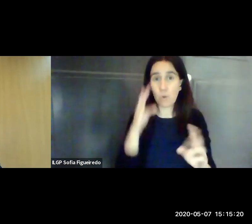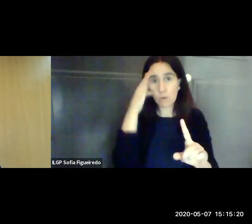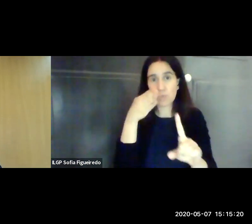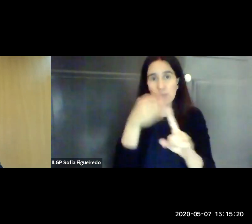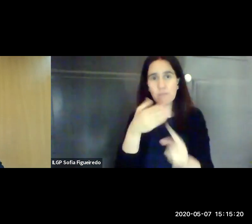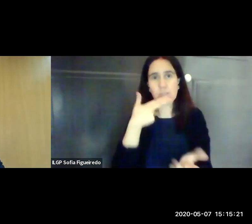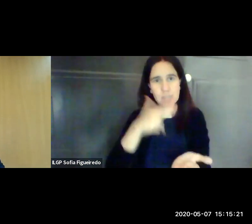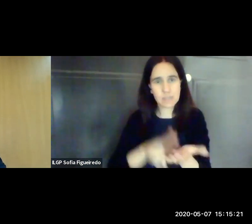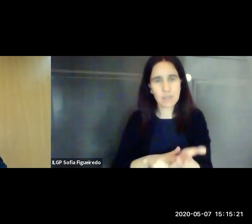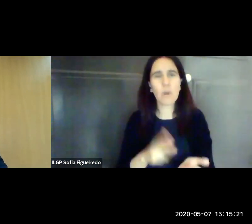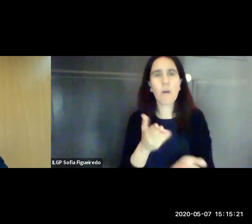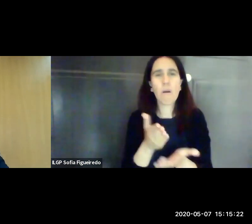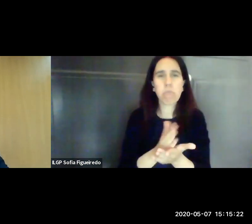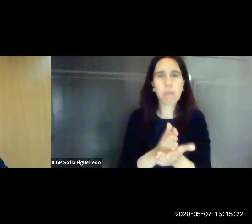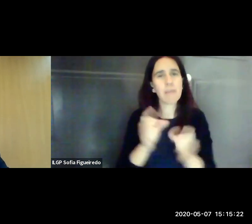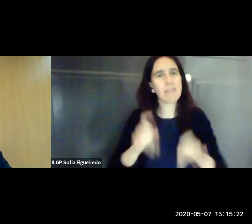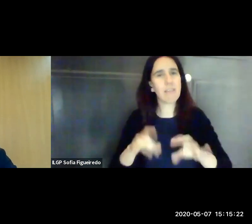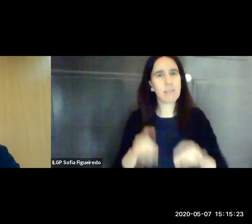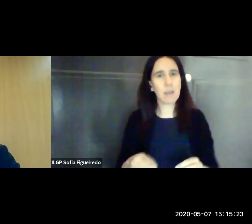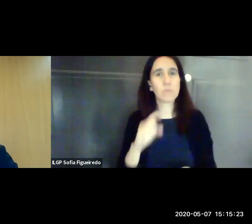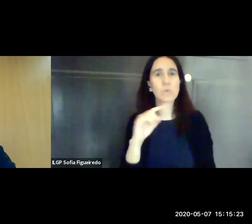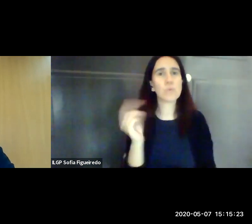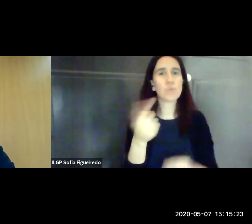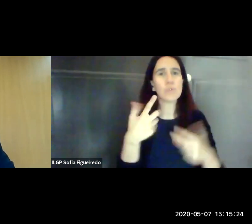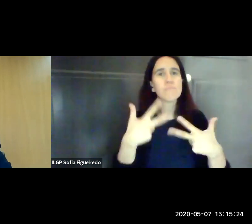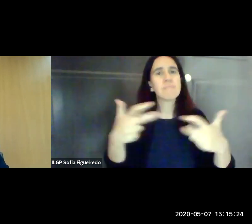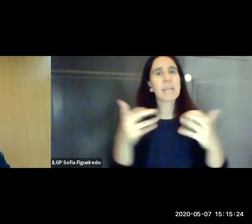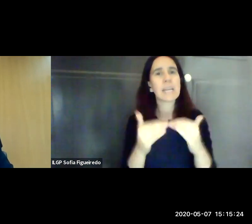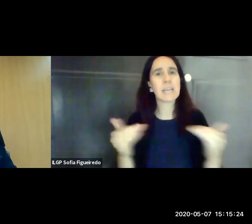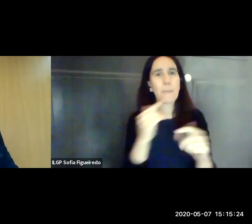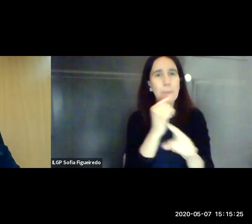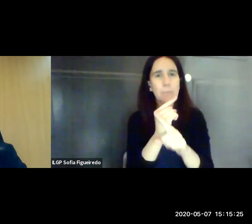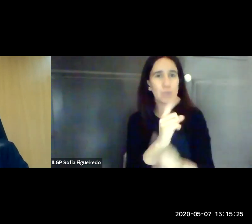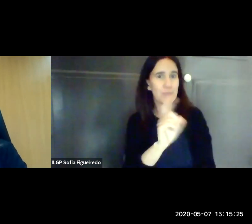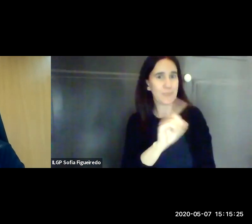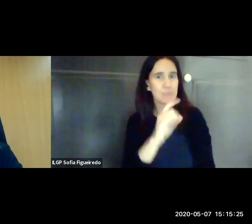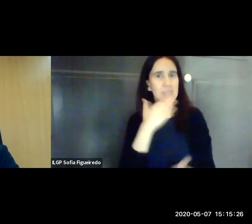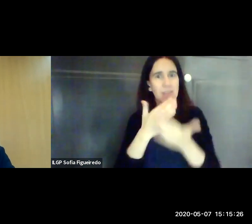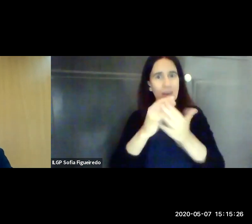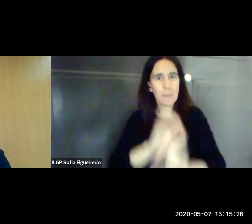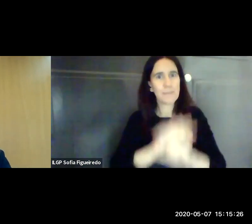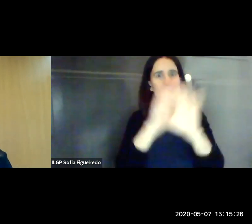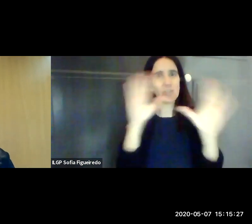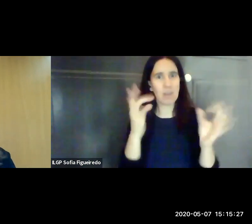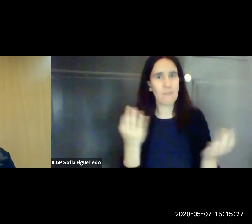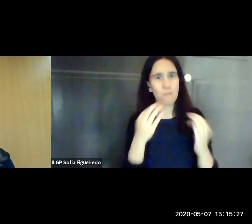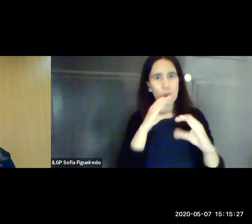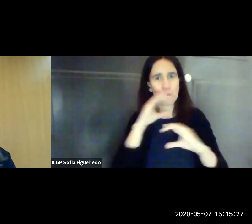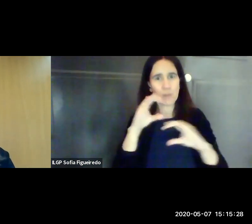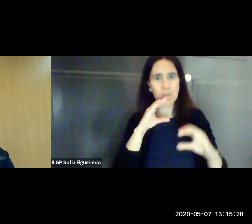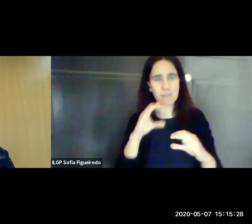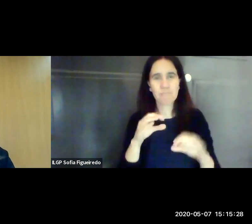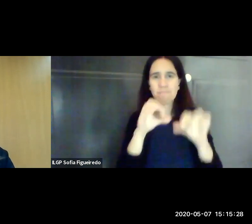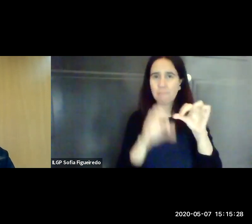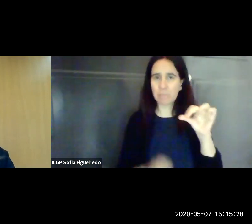as ambiguidades, nem todos têm o mesmo nível de interpretação, portanto, quanto mais clara for a comunicação, a mensagem que